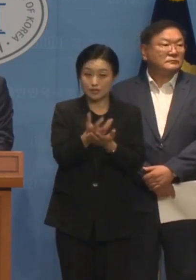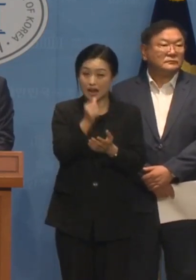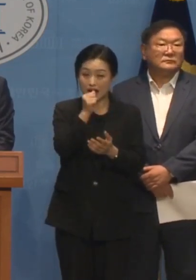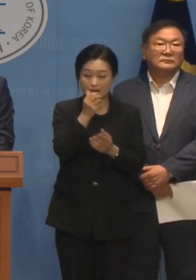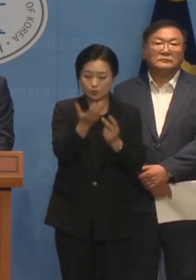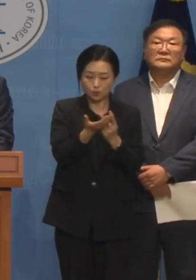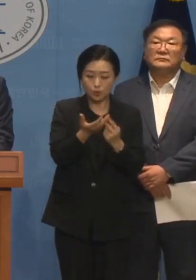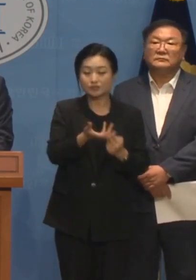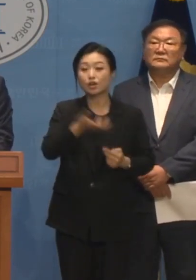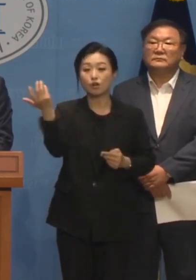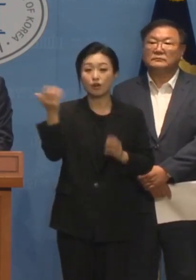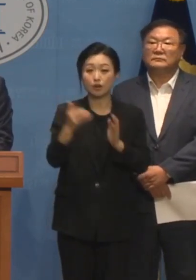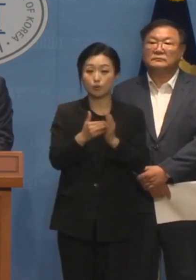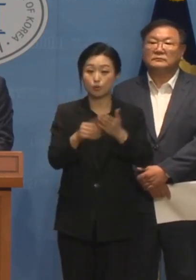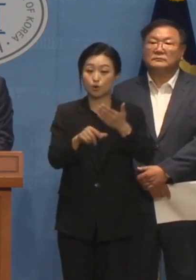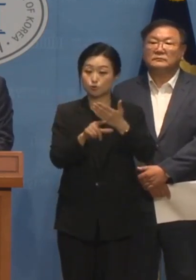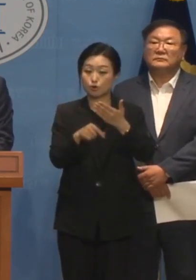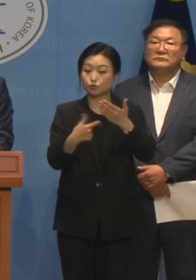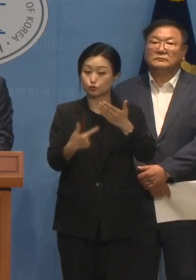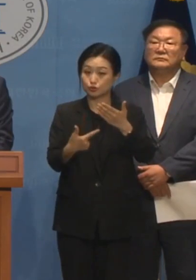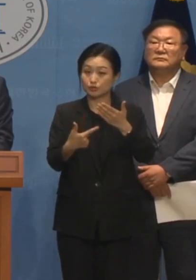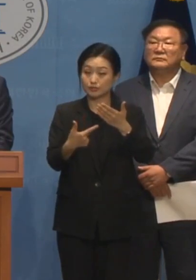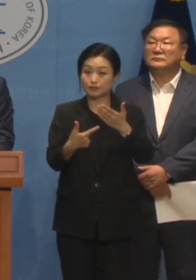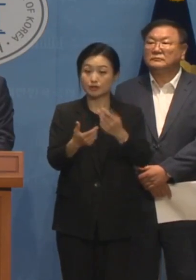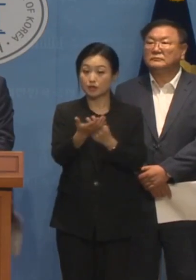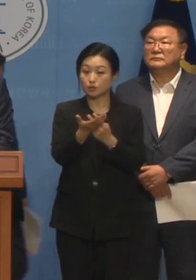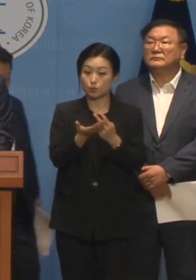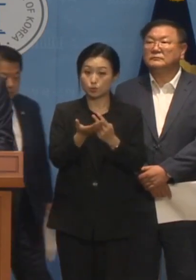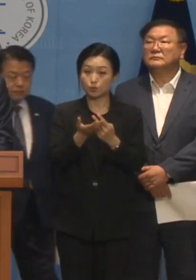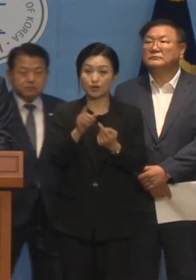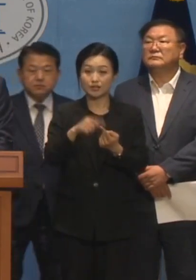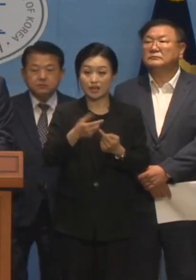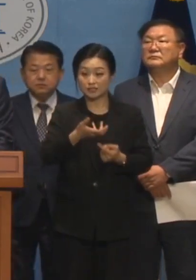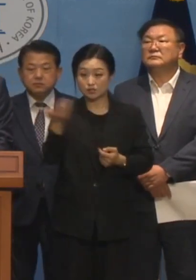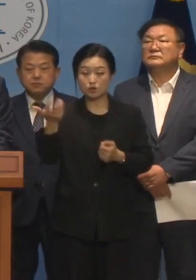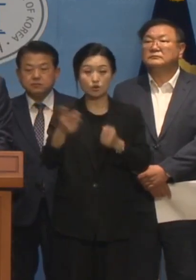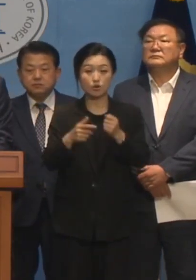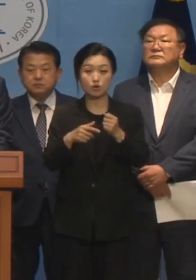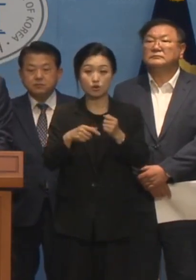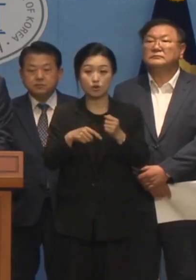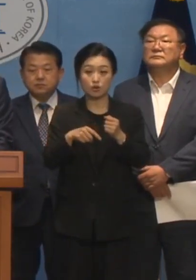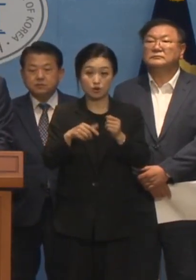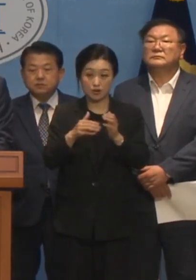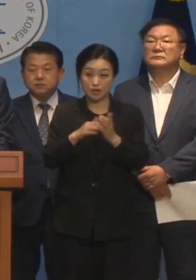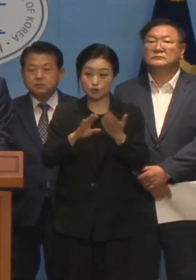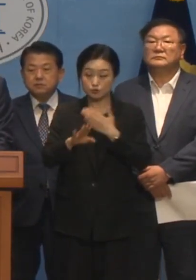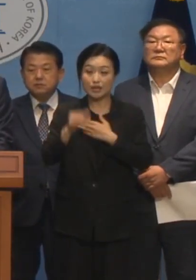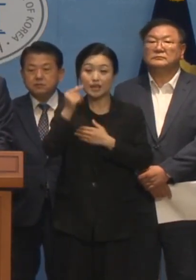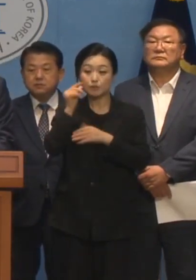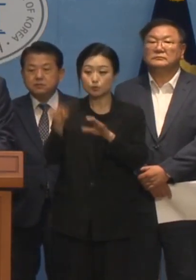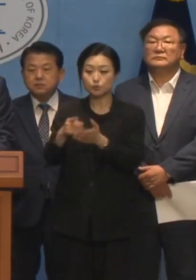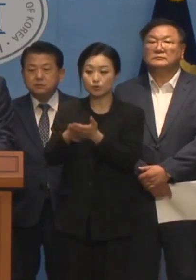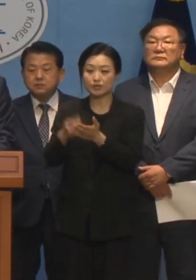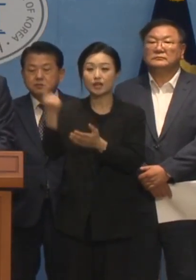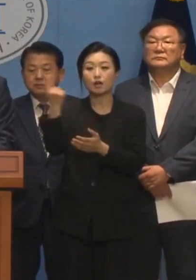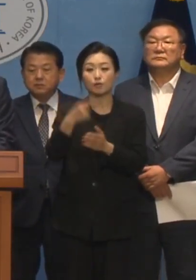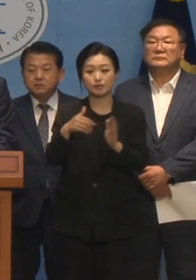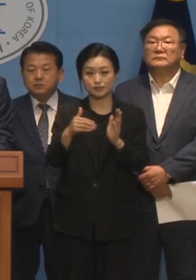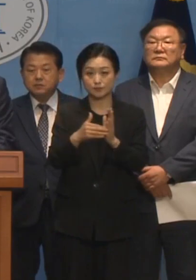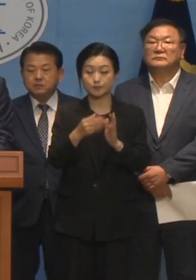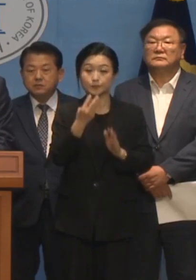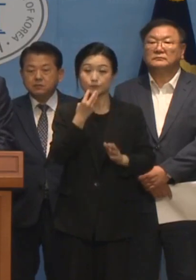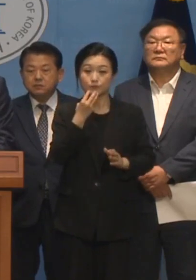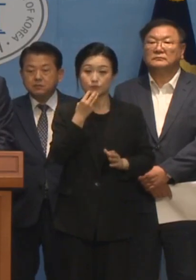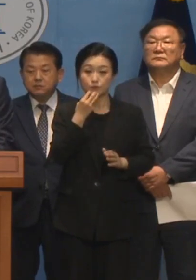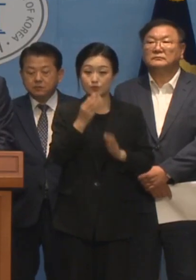직후 9월 6일 독도 조형물에 대한 철거 이후에 기시다 총리의 방한이 있었습니다.